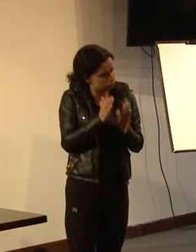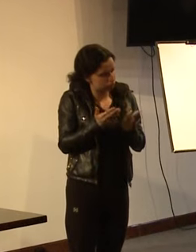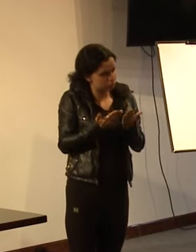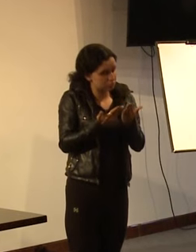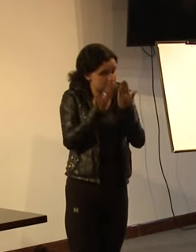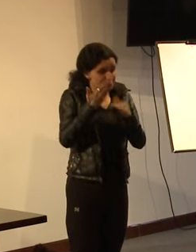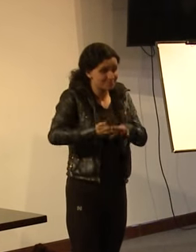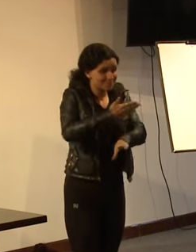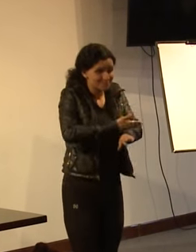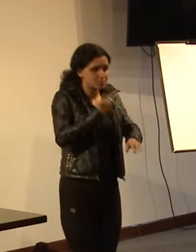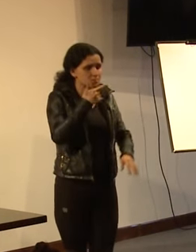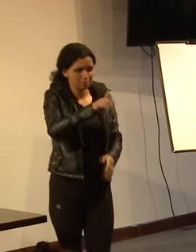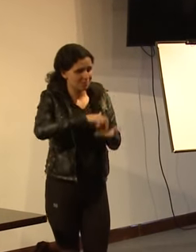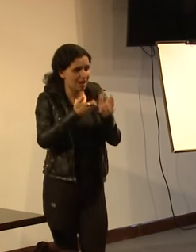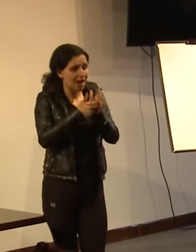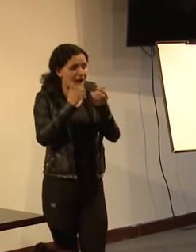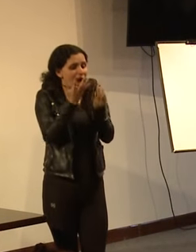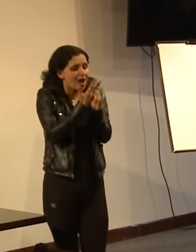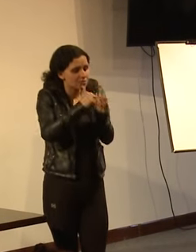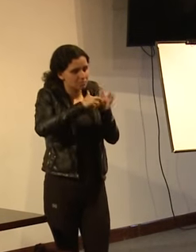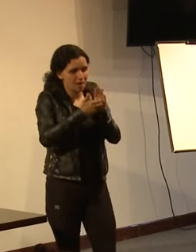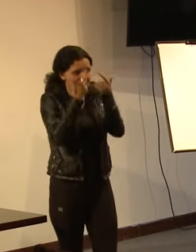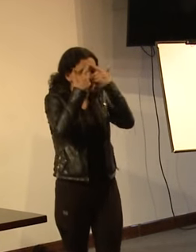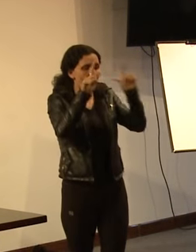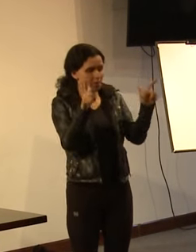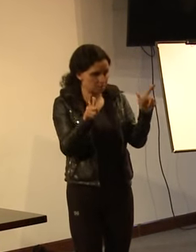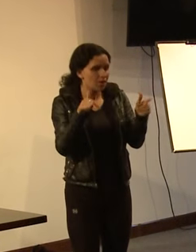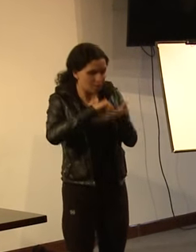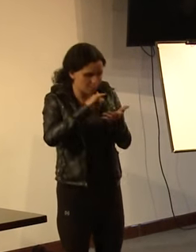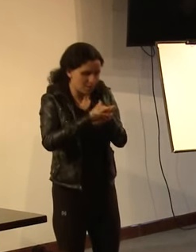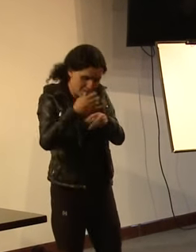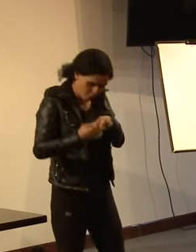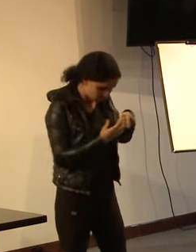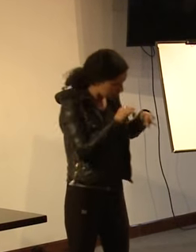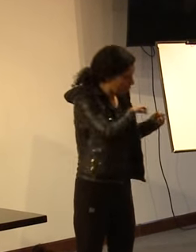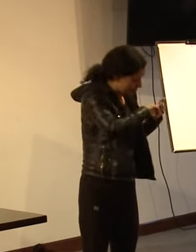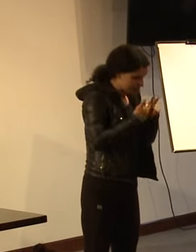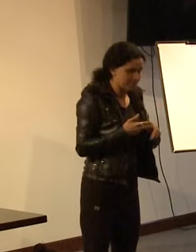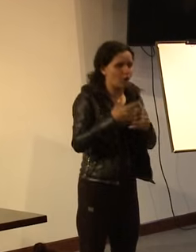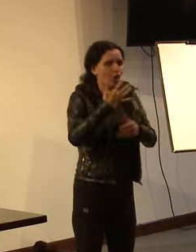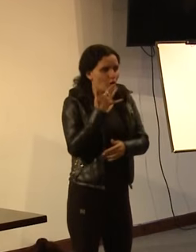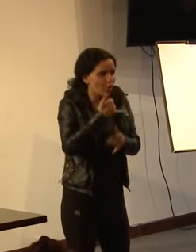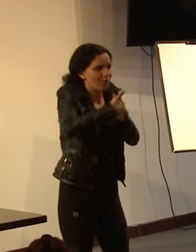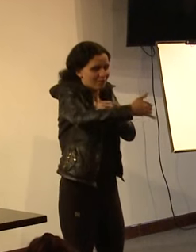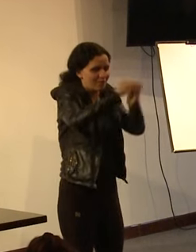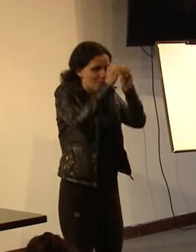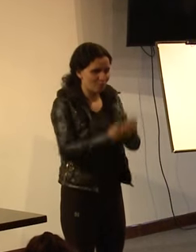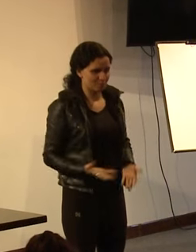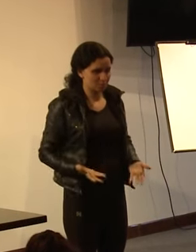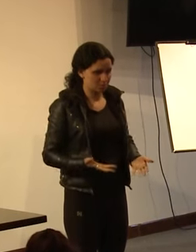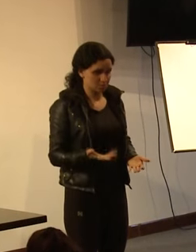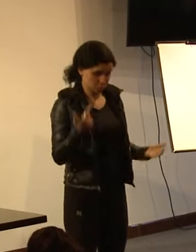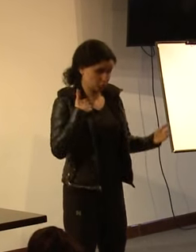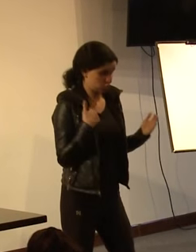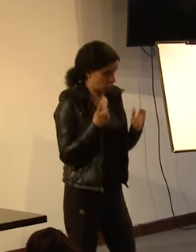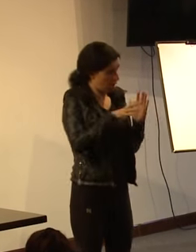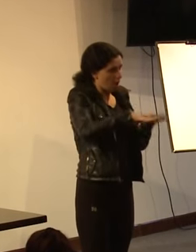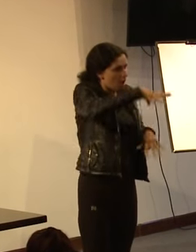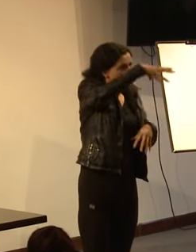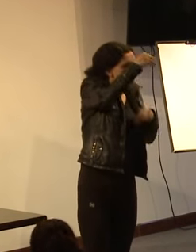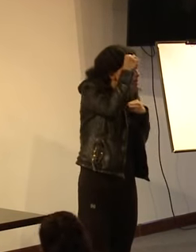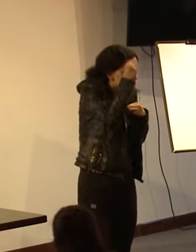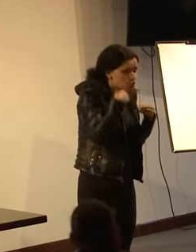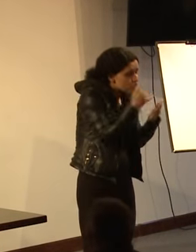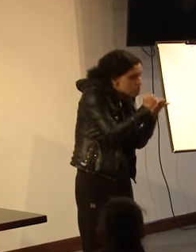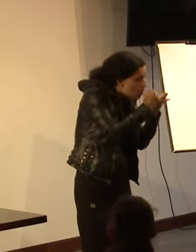estábamos hablando al comienzo de que usted era un lenguaje, pues parte de la educación tiene que ver con ese tema, por ejemplo, del color o de las líneas o de las formas. Entonces, cuando yo dibujo, realmente lo que estoy aprendiendo es